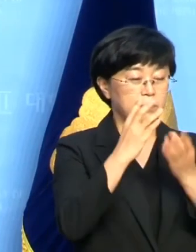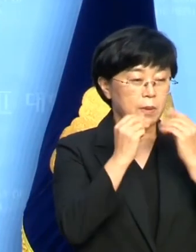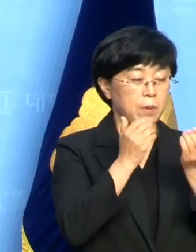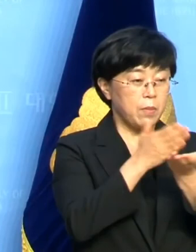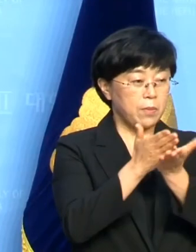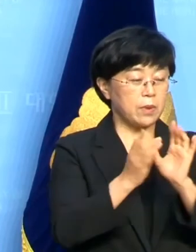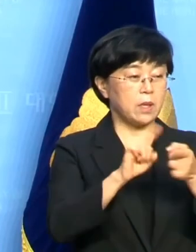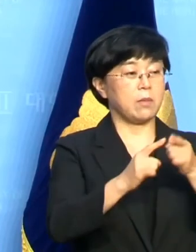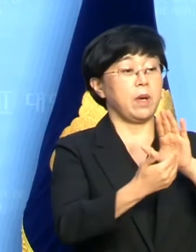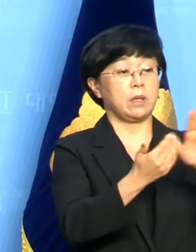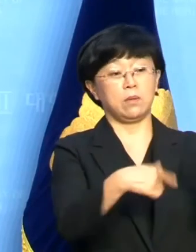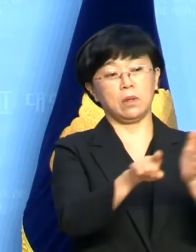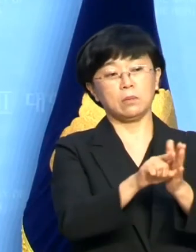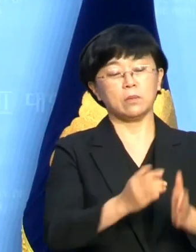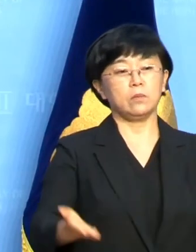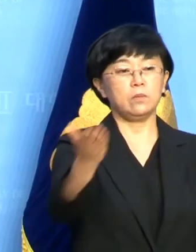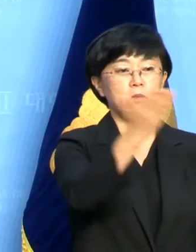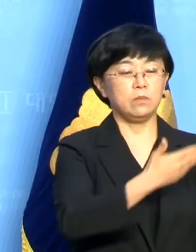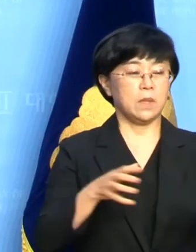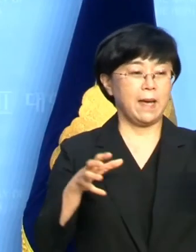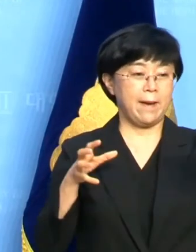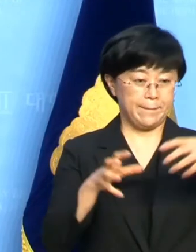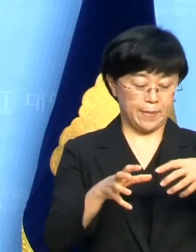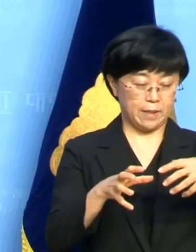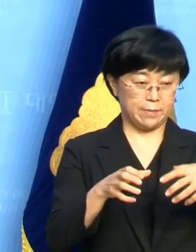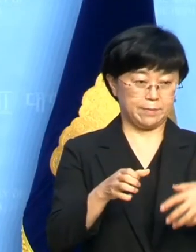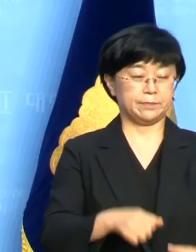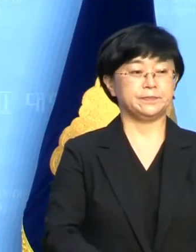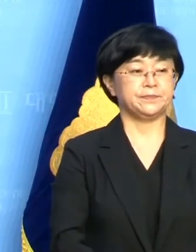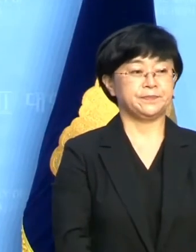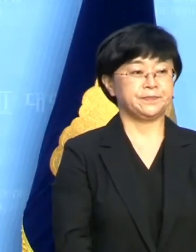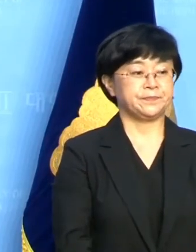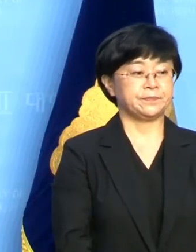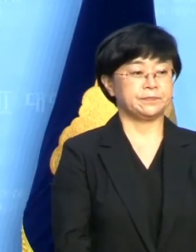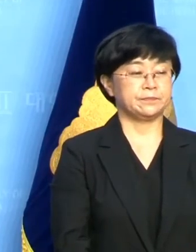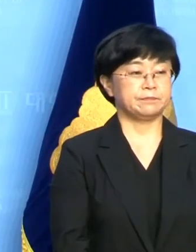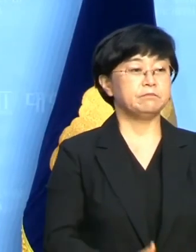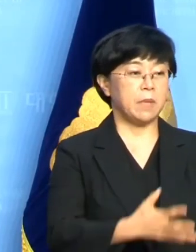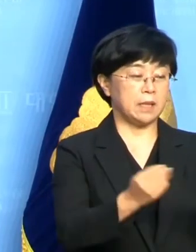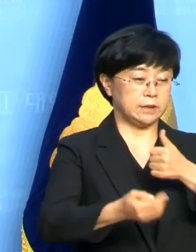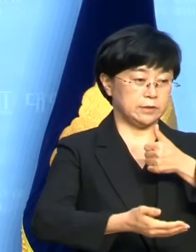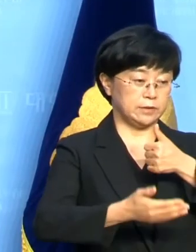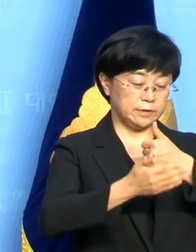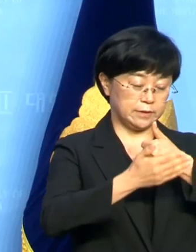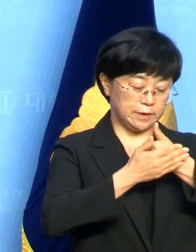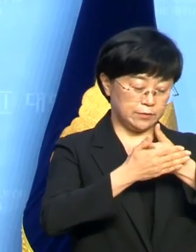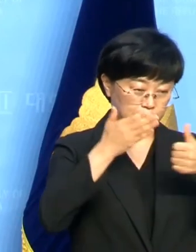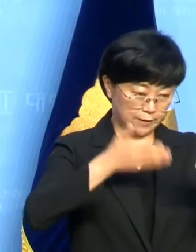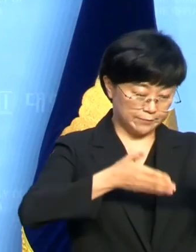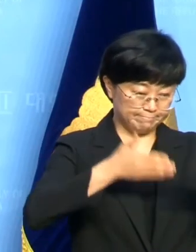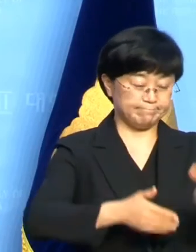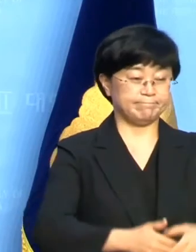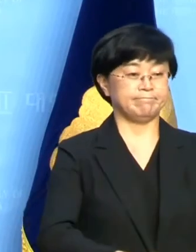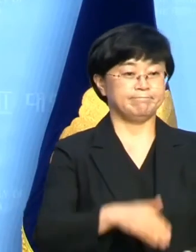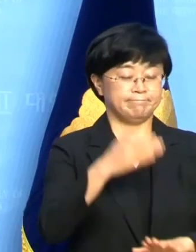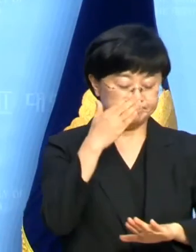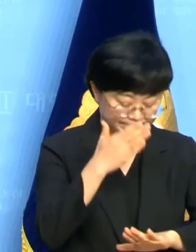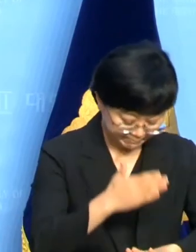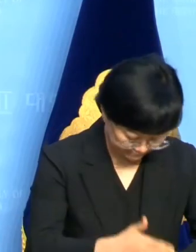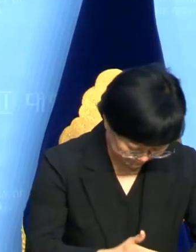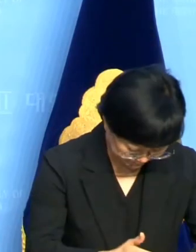국민 여러분과 함께 하겠습니다 만한 성과 지지 부탁드립니다 감사합니다